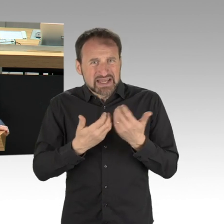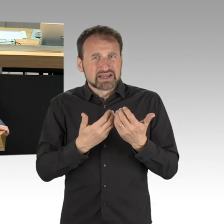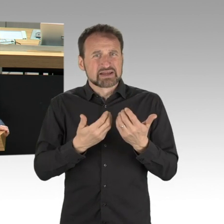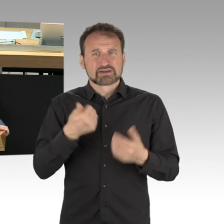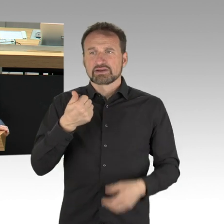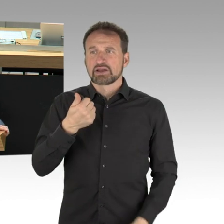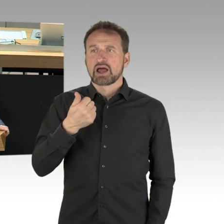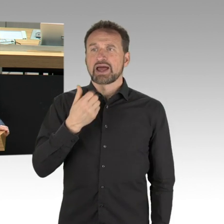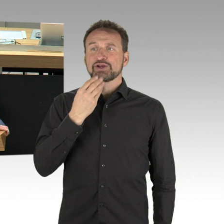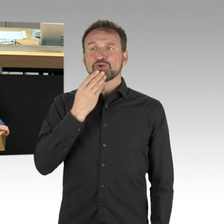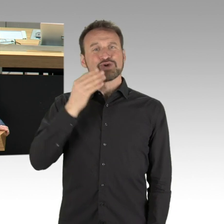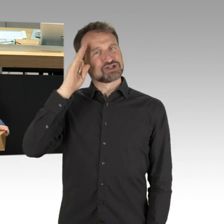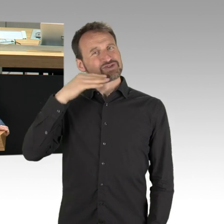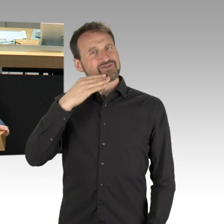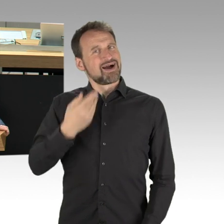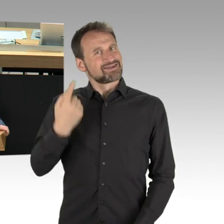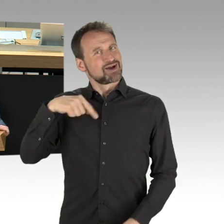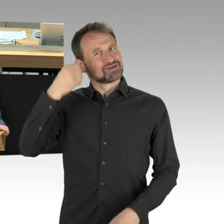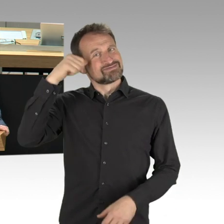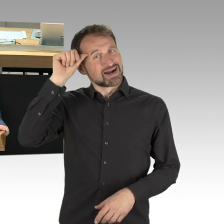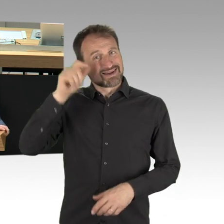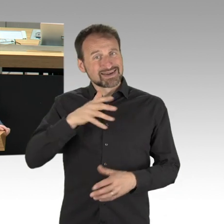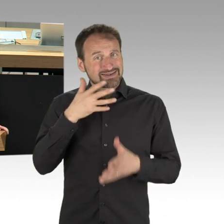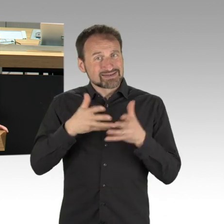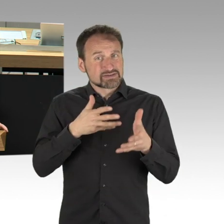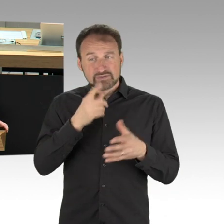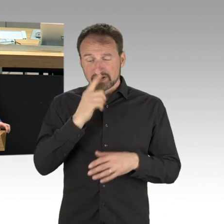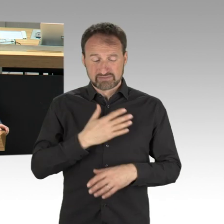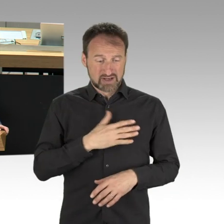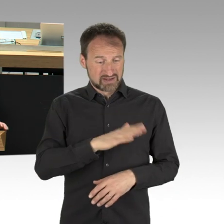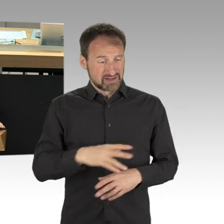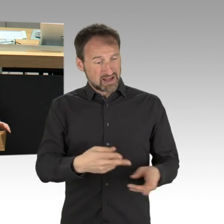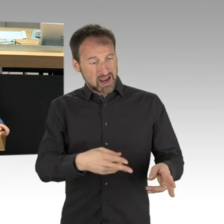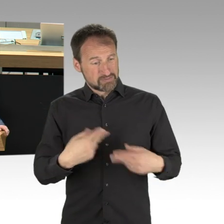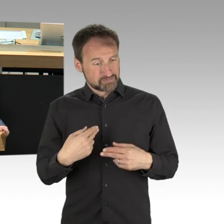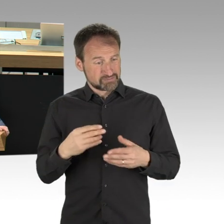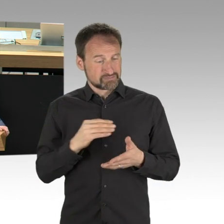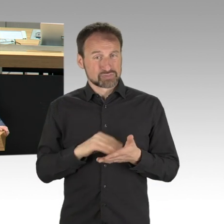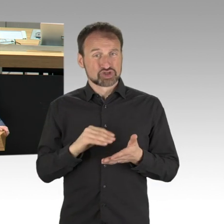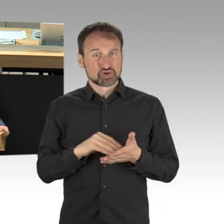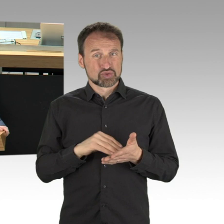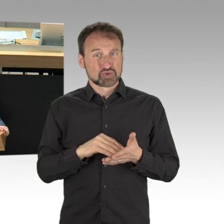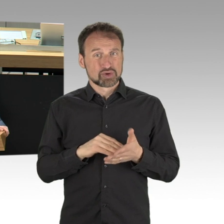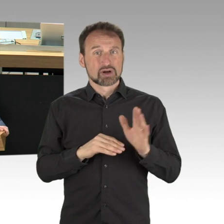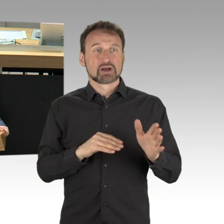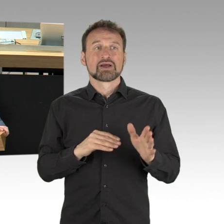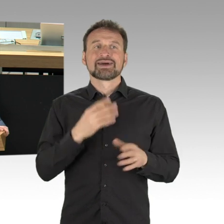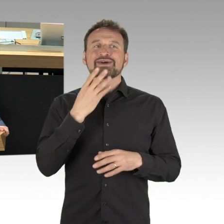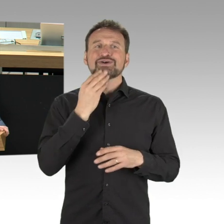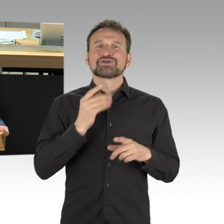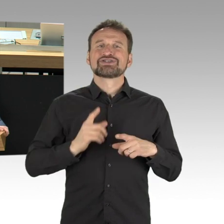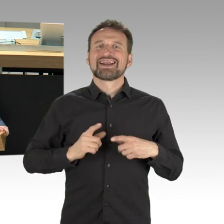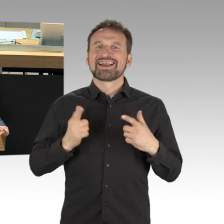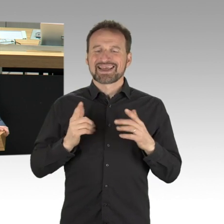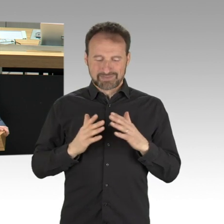Berlin berichtet, dass seine Kinder, wenn sie aus der Schule nach Hause kommen, jeden Anschein jüdischen Lebens in ihrer äußeren